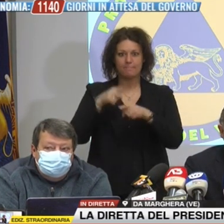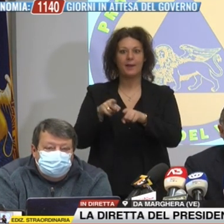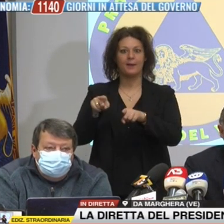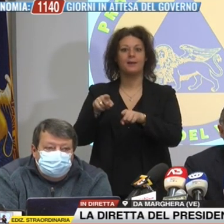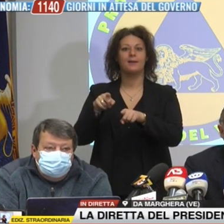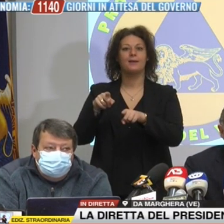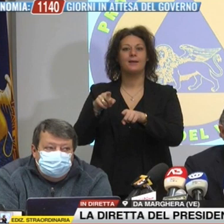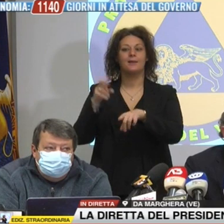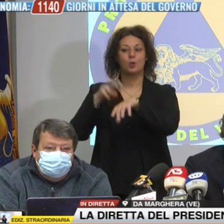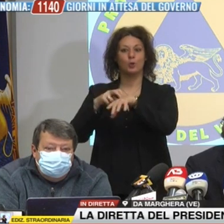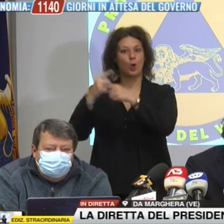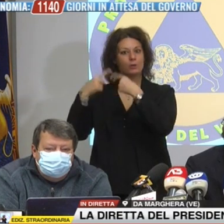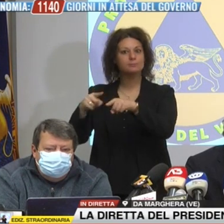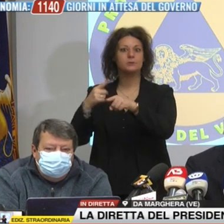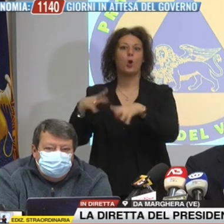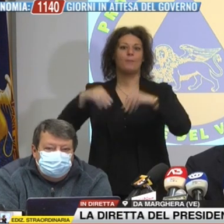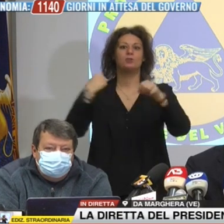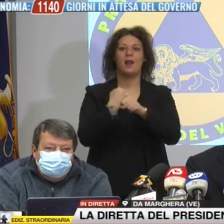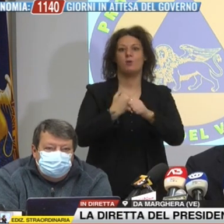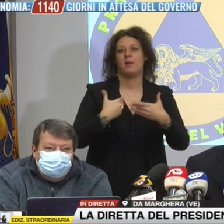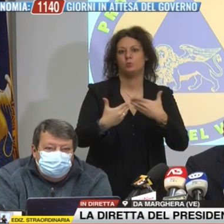averli ovviamente operativi da subito.